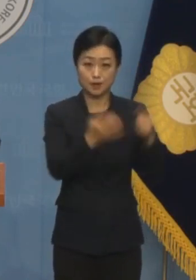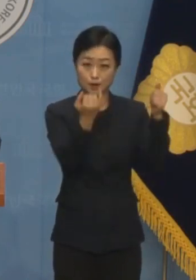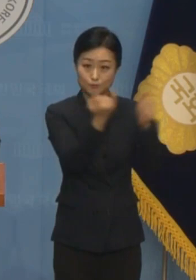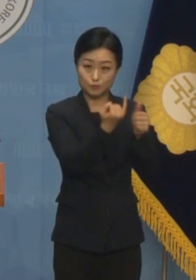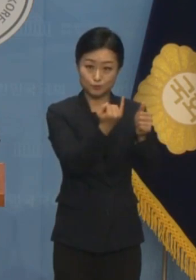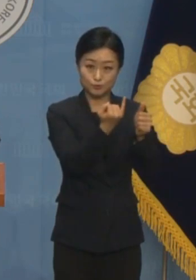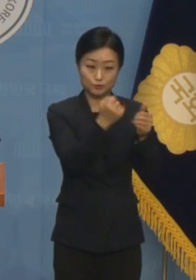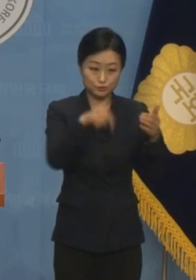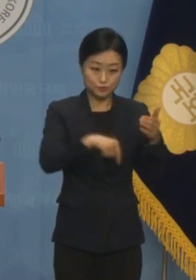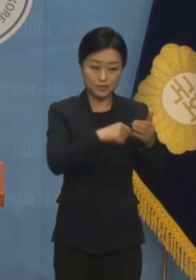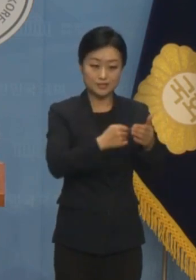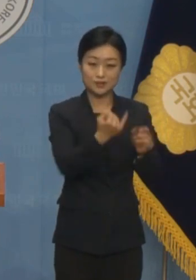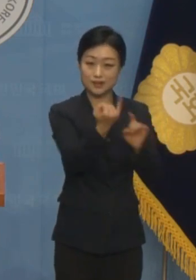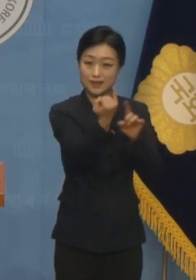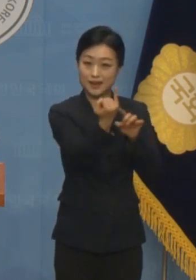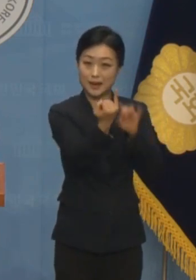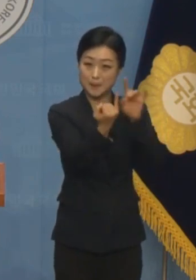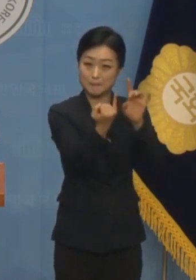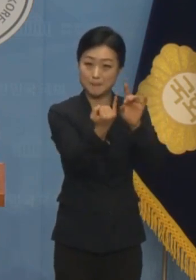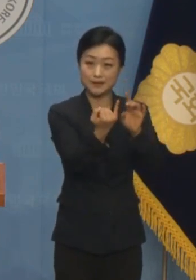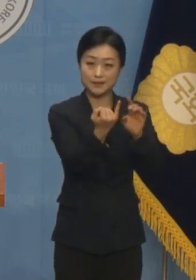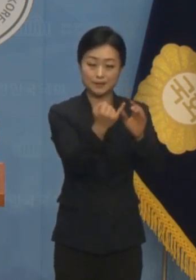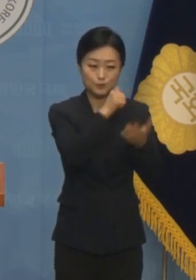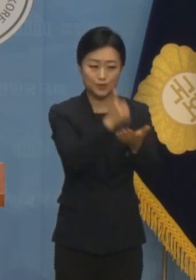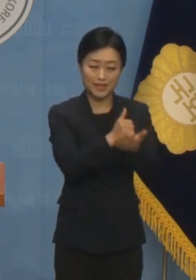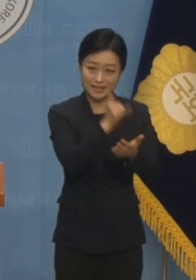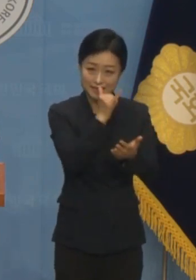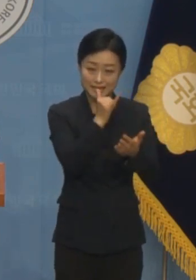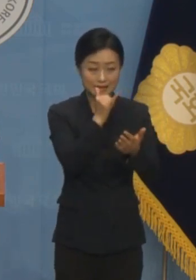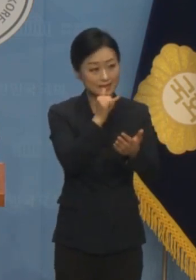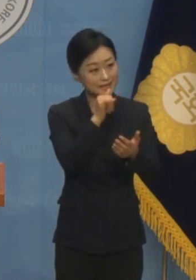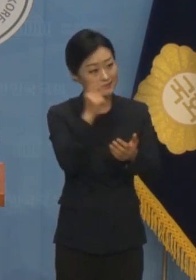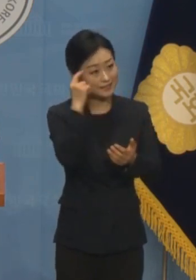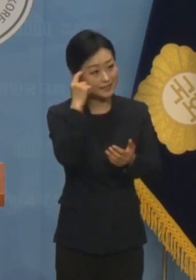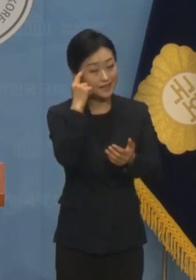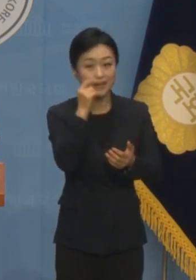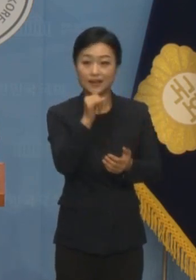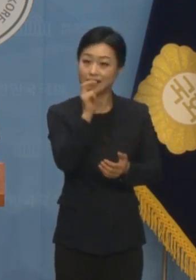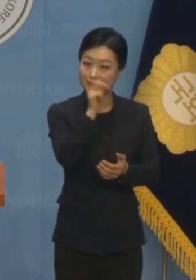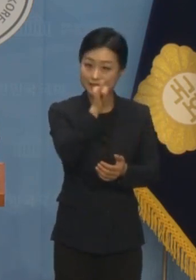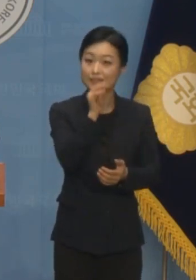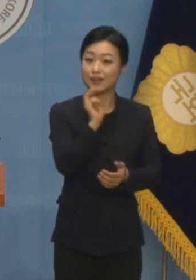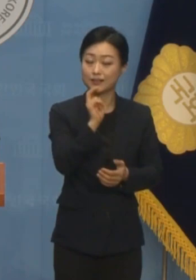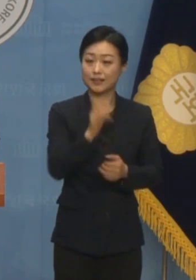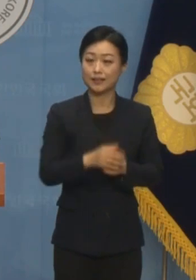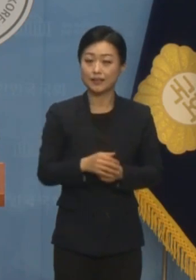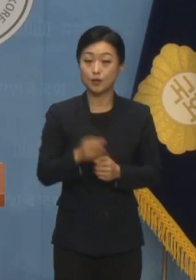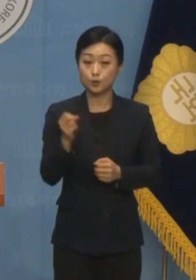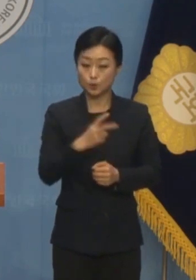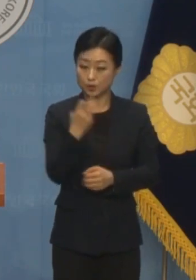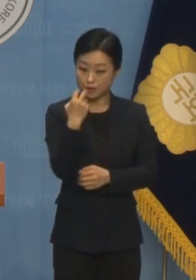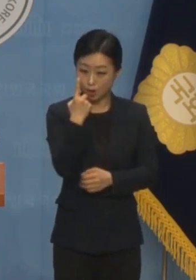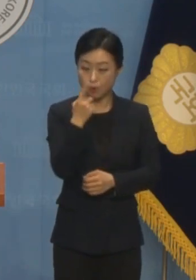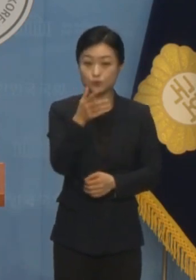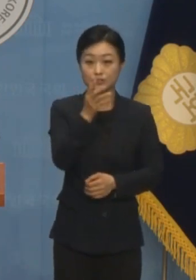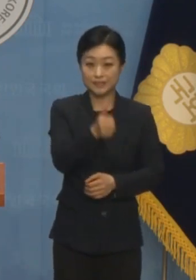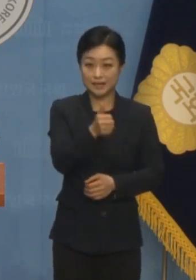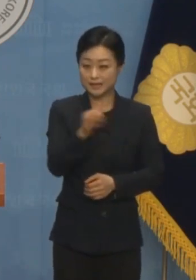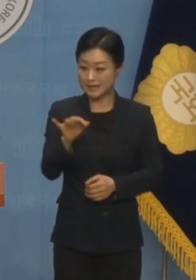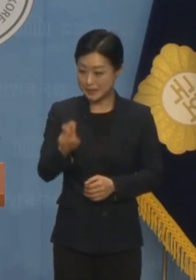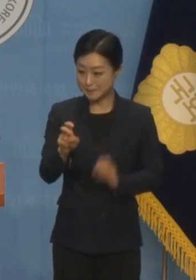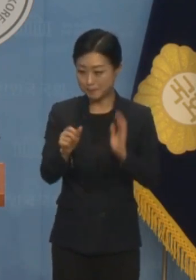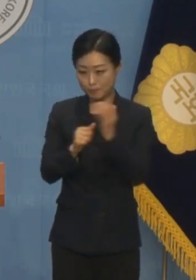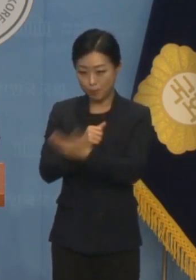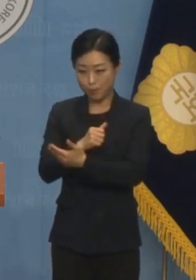볼 수밖에 없습니다. 구명의 배후에 김용현 경호처장이 거론되고 구명